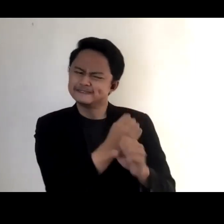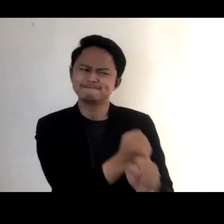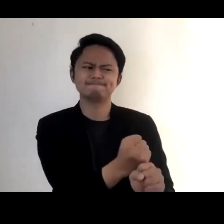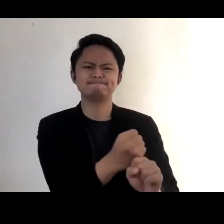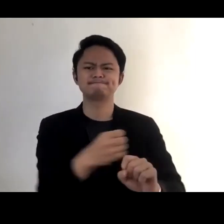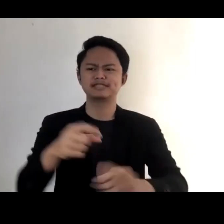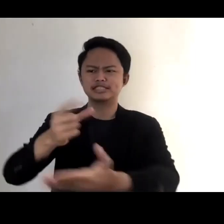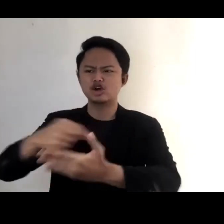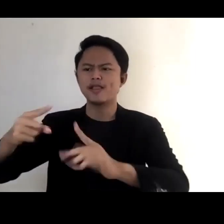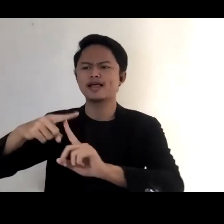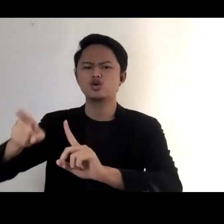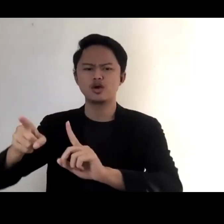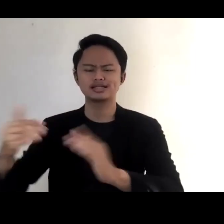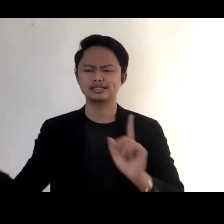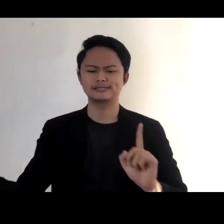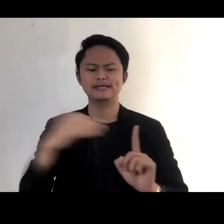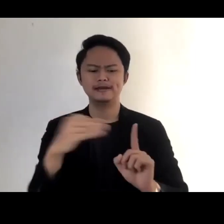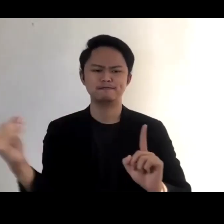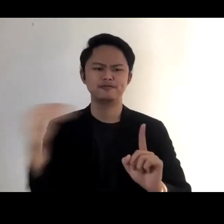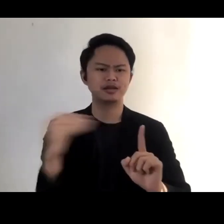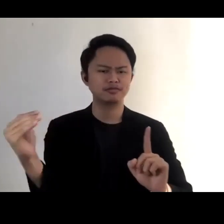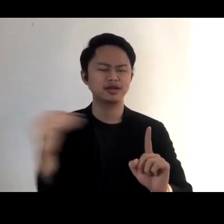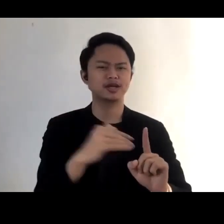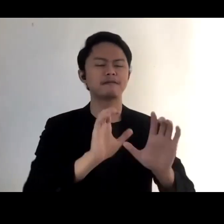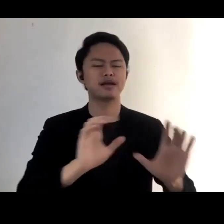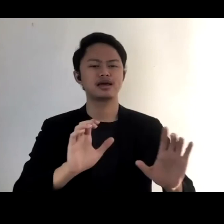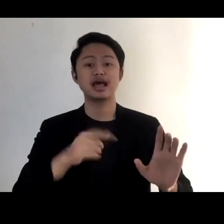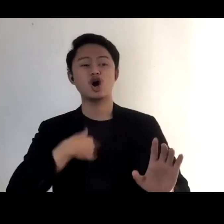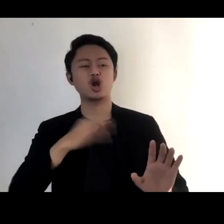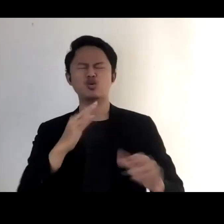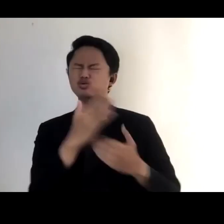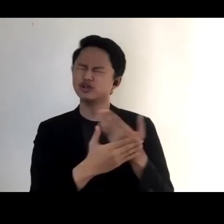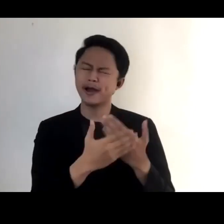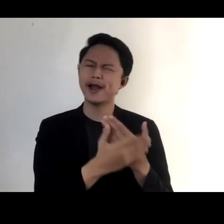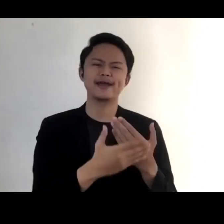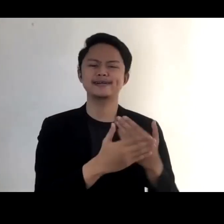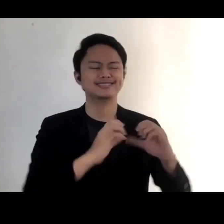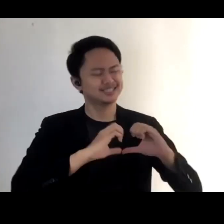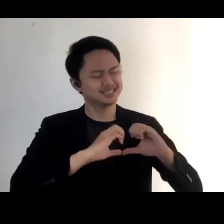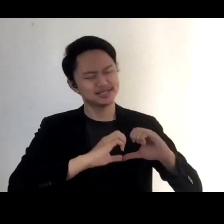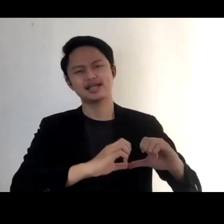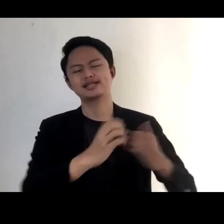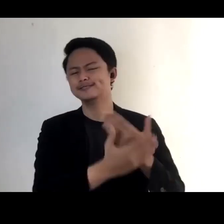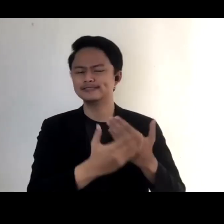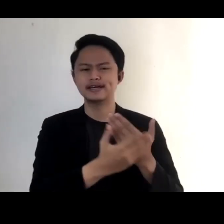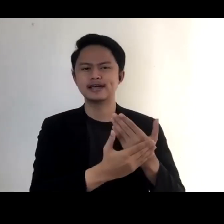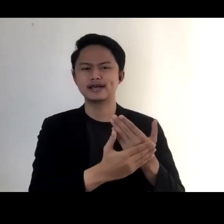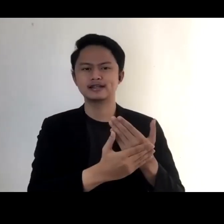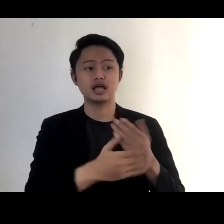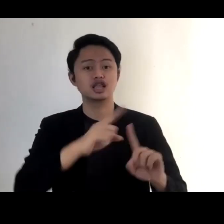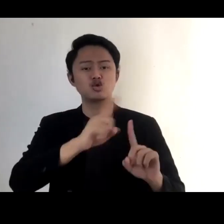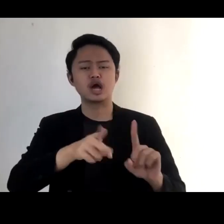dari sekolah cukup banyak, karena saking sayangnya, saking cintanya, orang tua yang mengerjakan